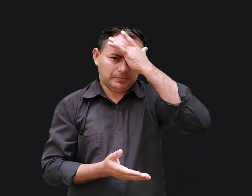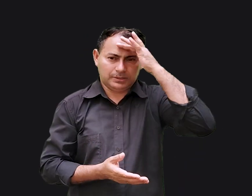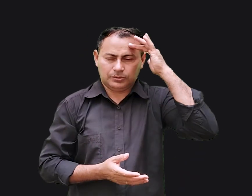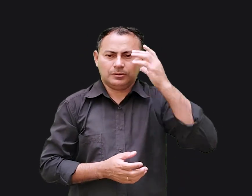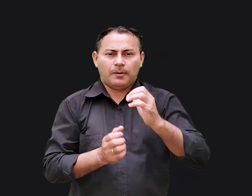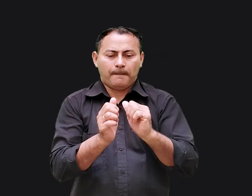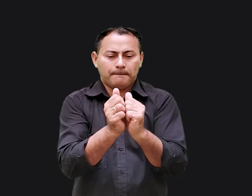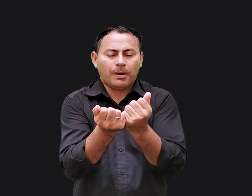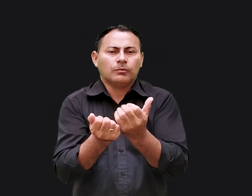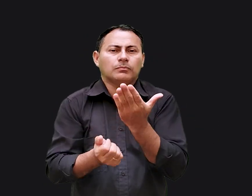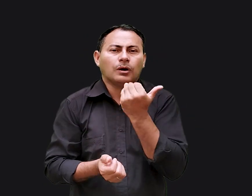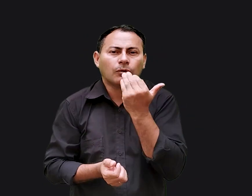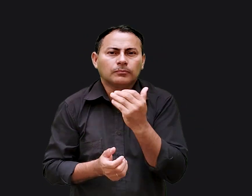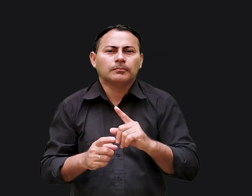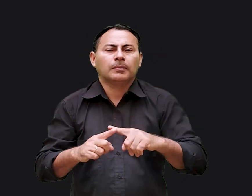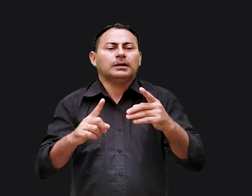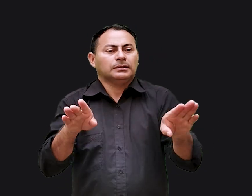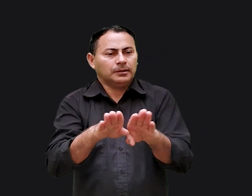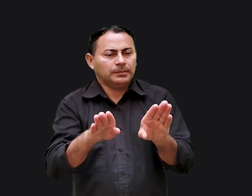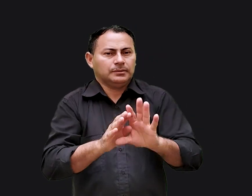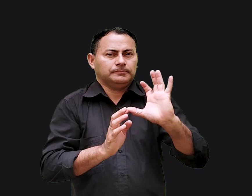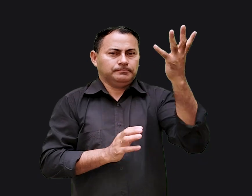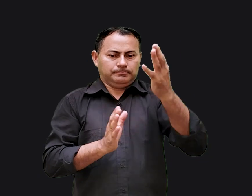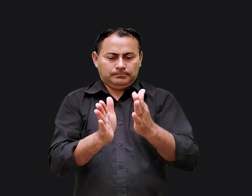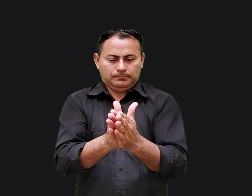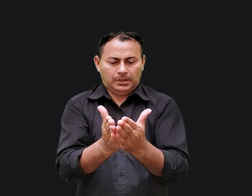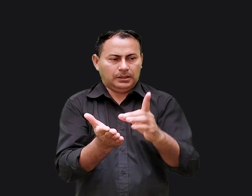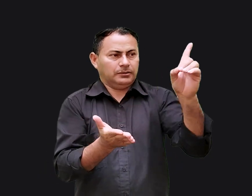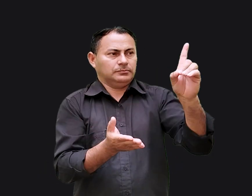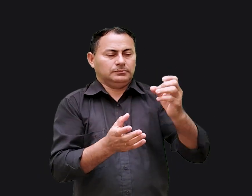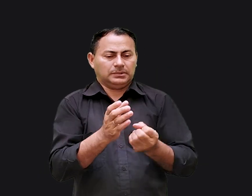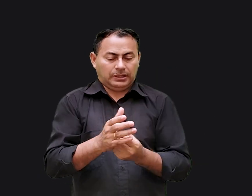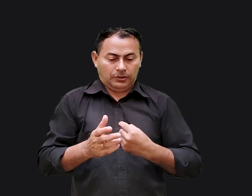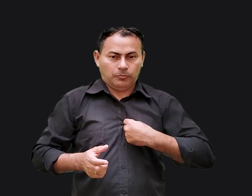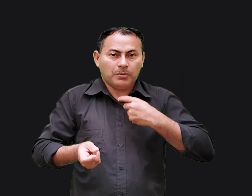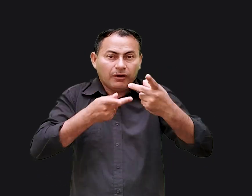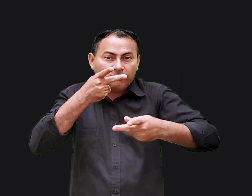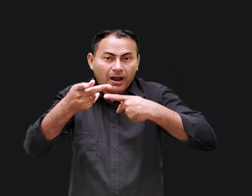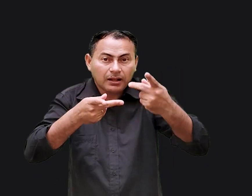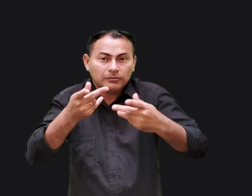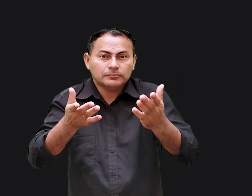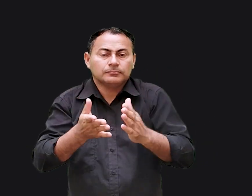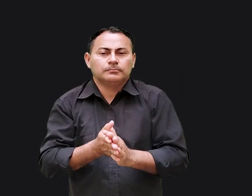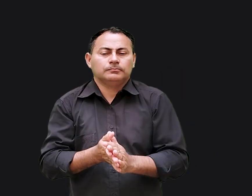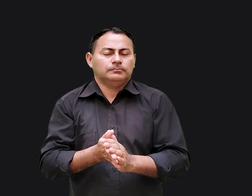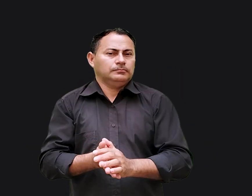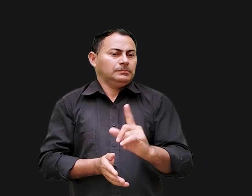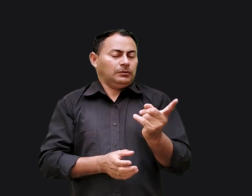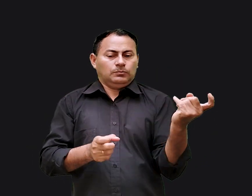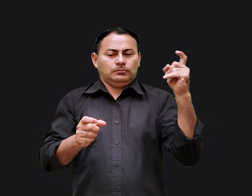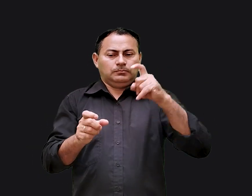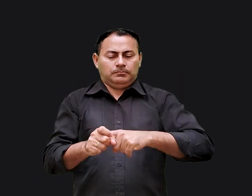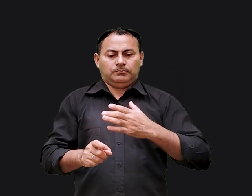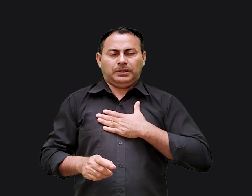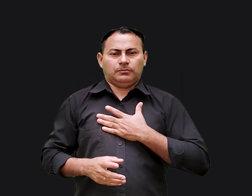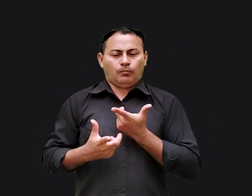semeador e pão para o que come, assim também ocorre com a palavra que sai da minha boca. Ela não voltará para mim